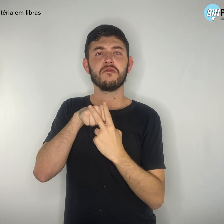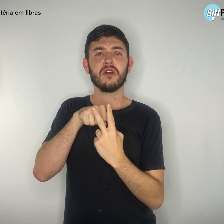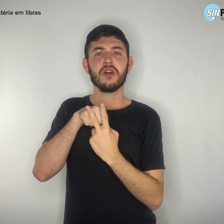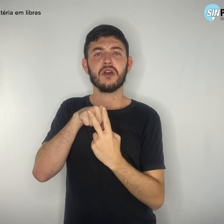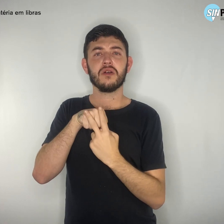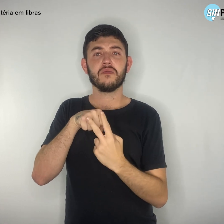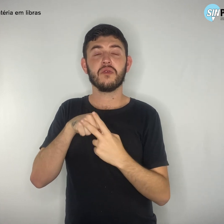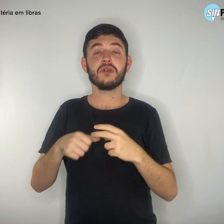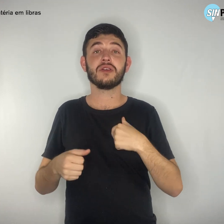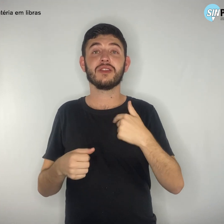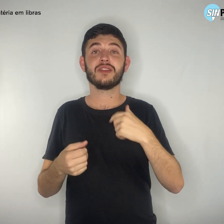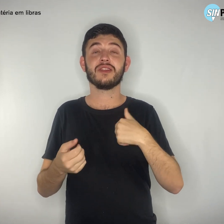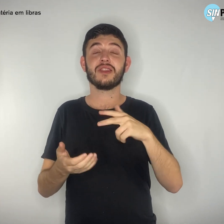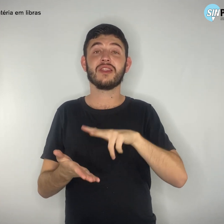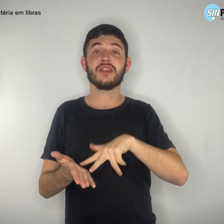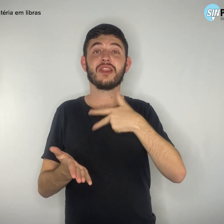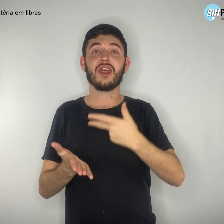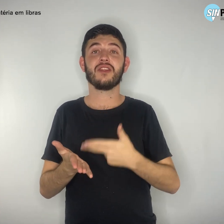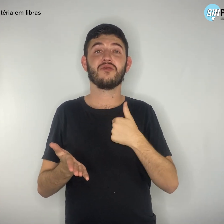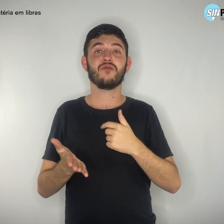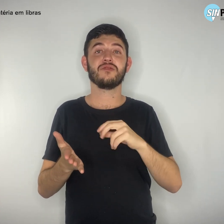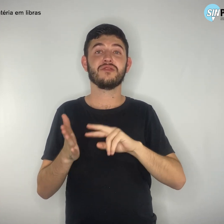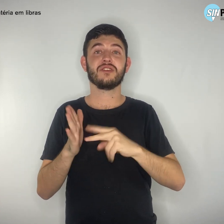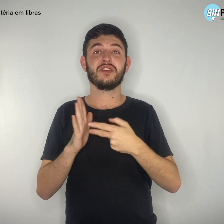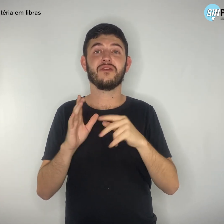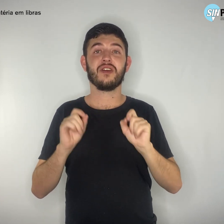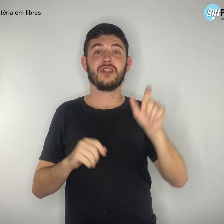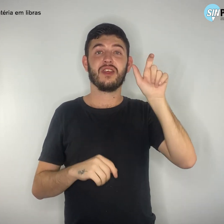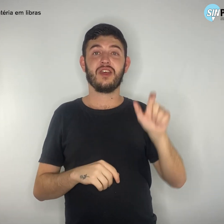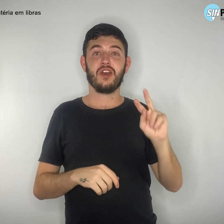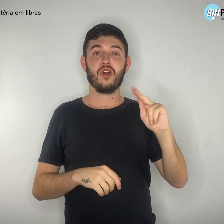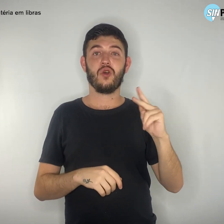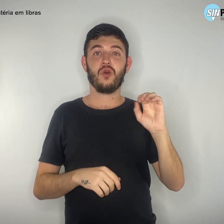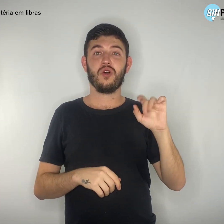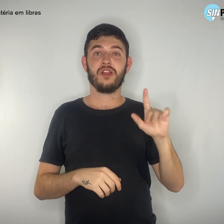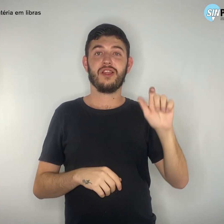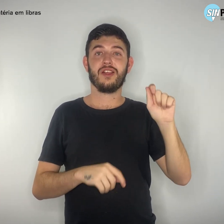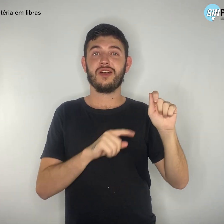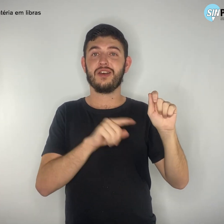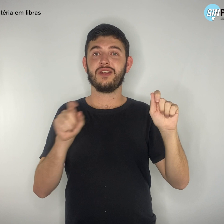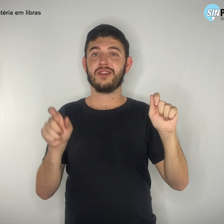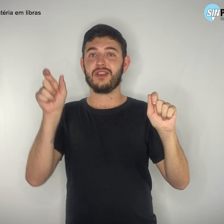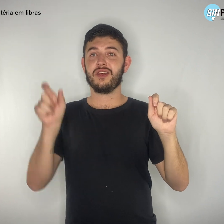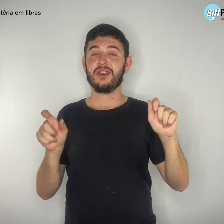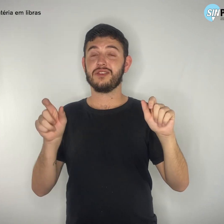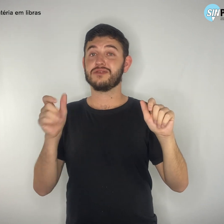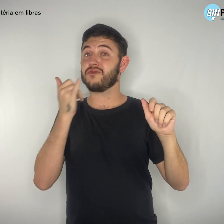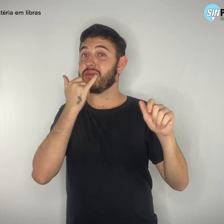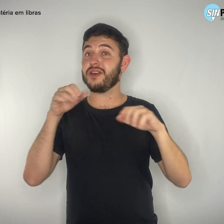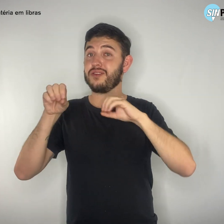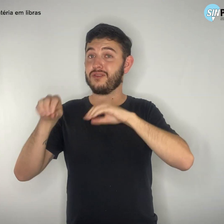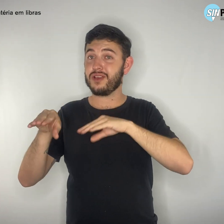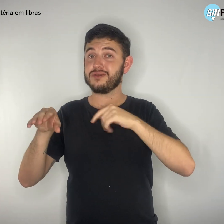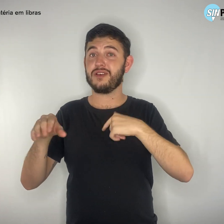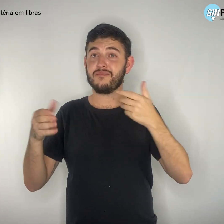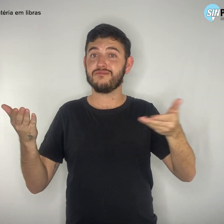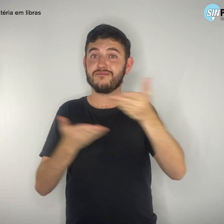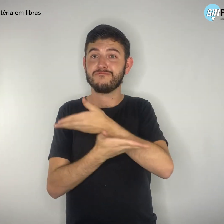Holanda e a educação. Foi o que a motivou a integrar o movimento sindical